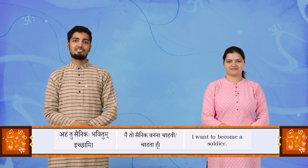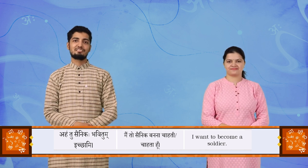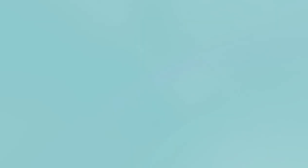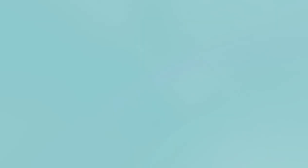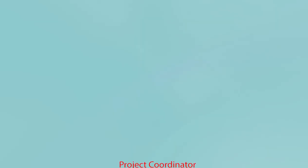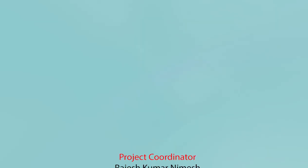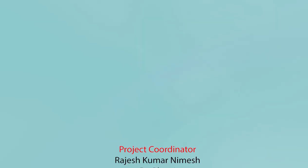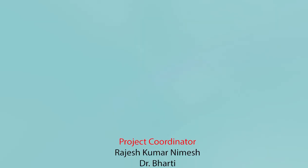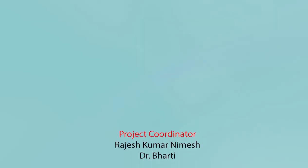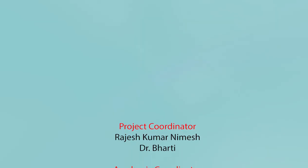अजय को